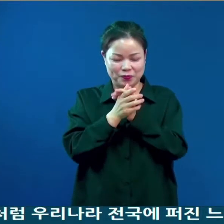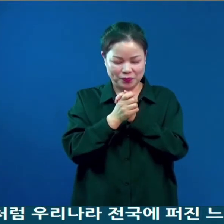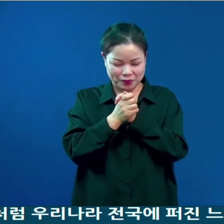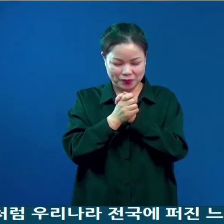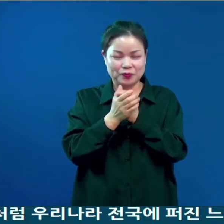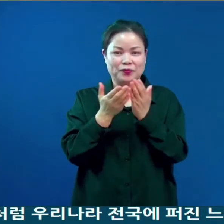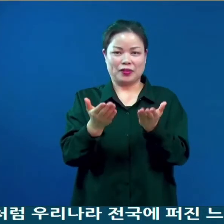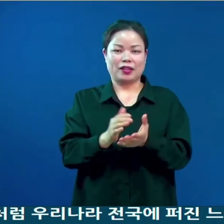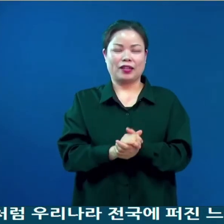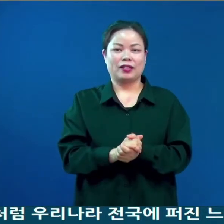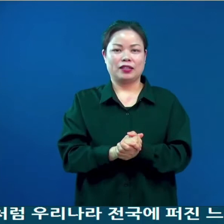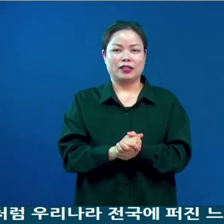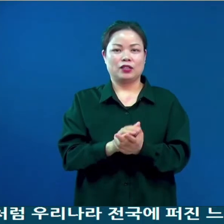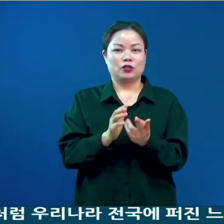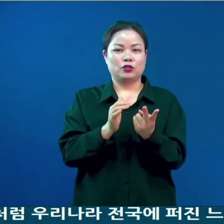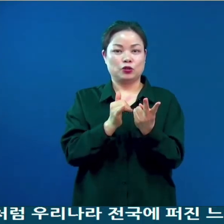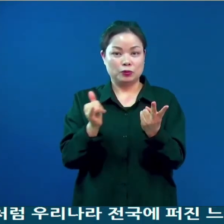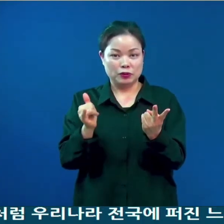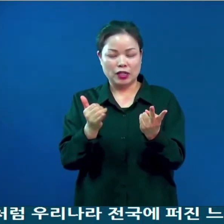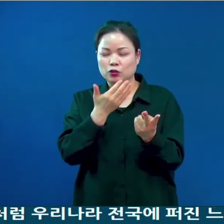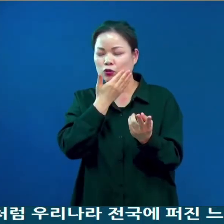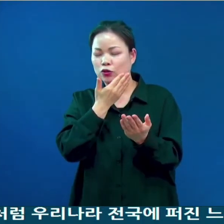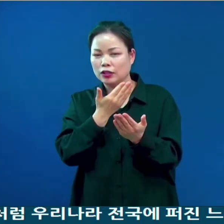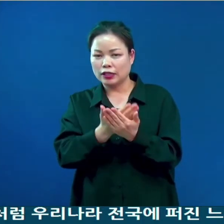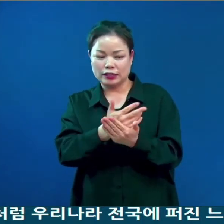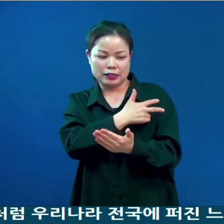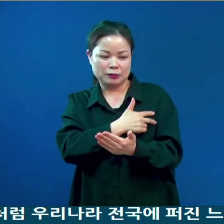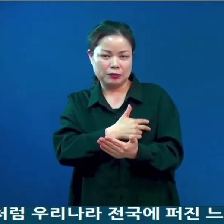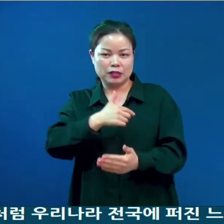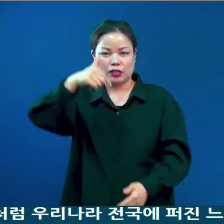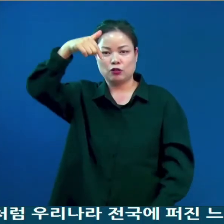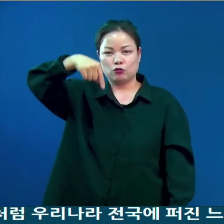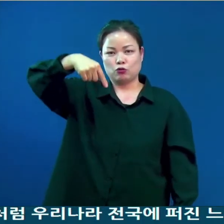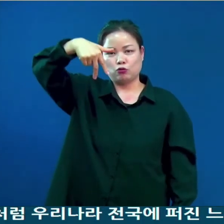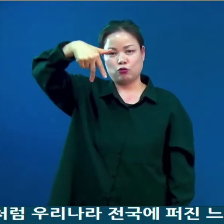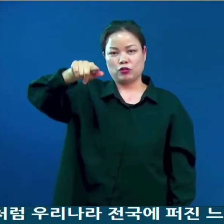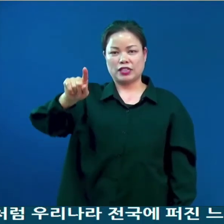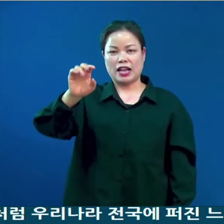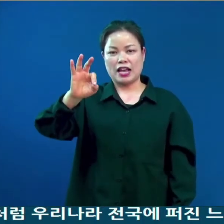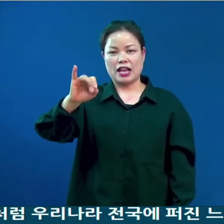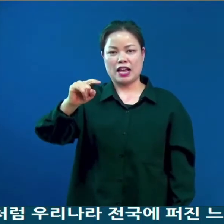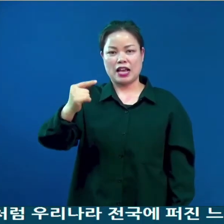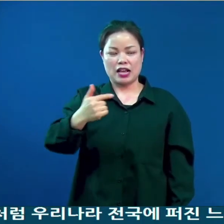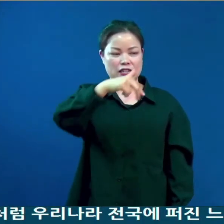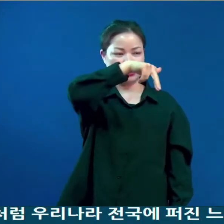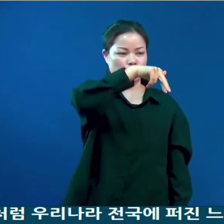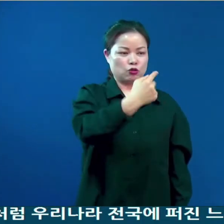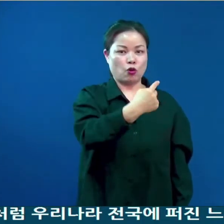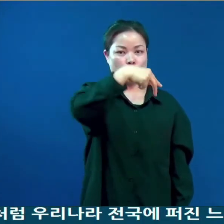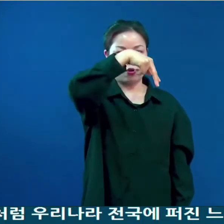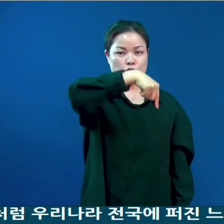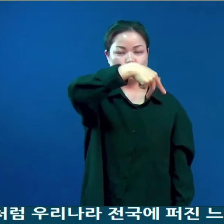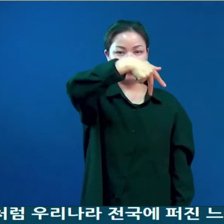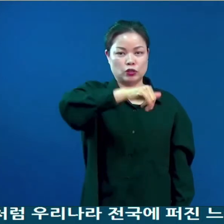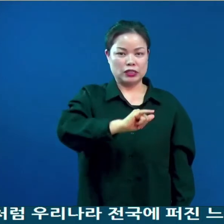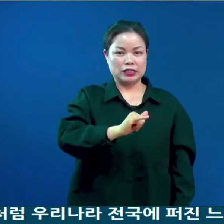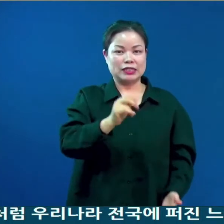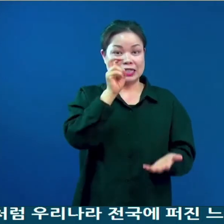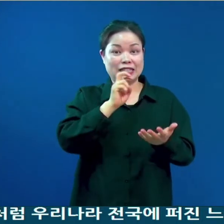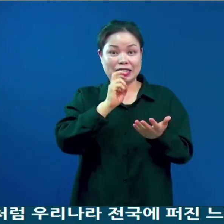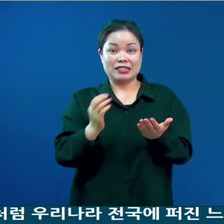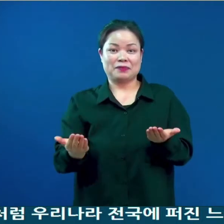기도합니다. 오늘 두 분의 귀한 집사님들, 구자한 집사님 또 조수인 집사님 감사합니다.